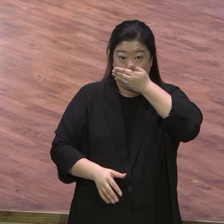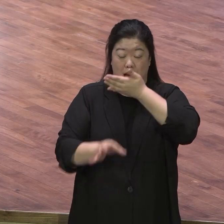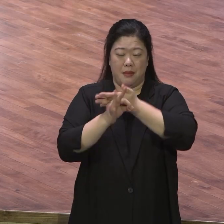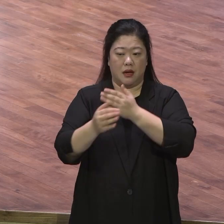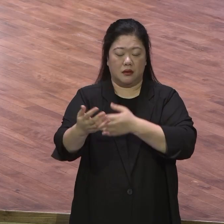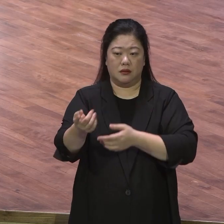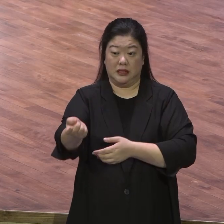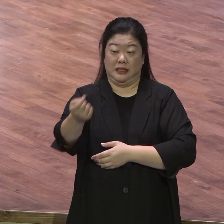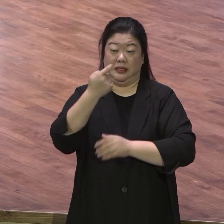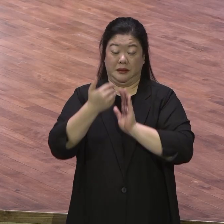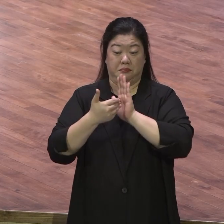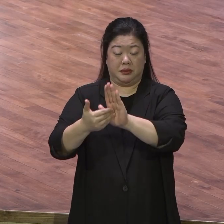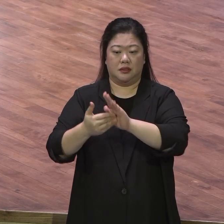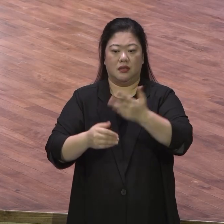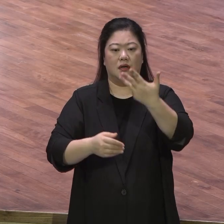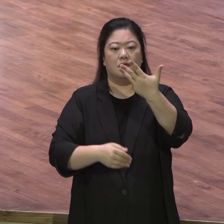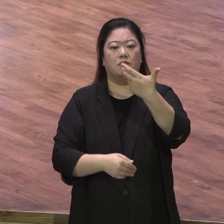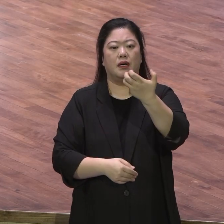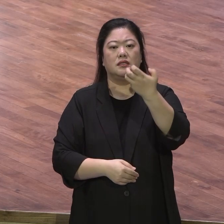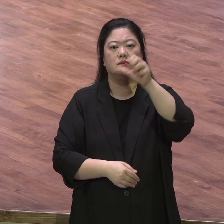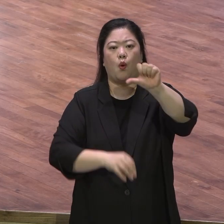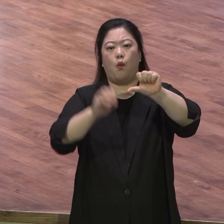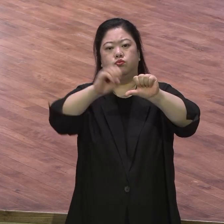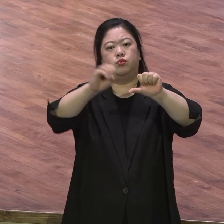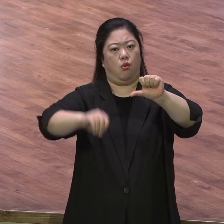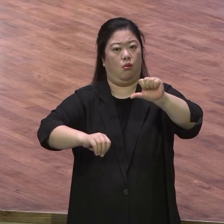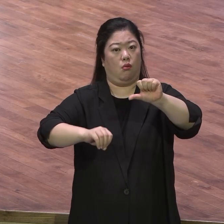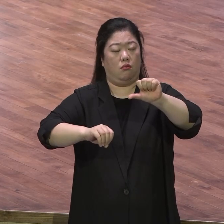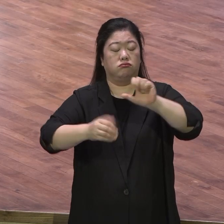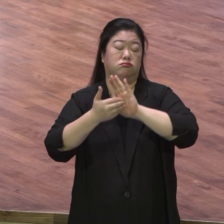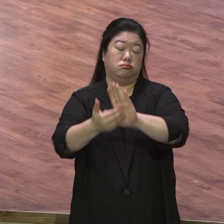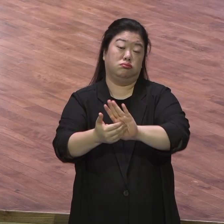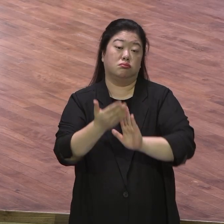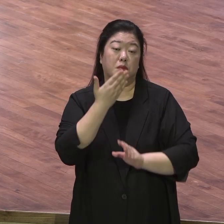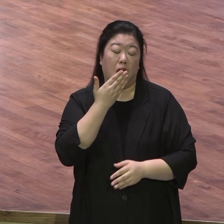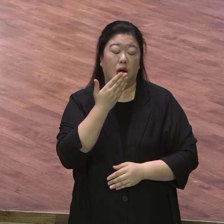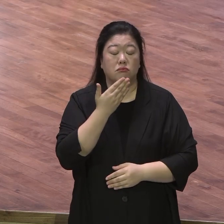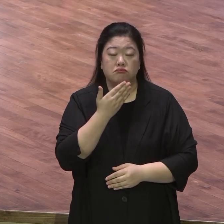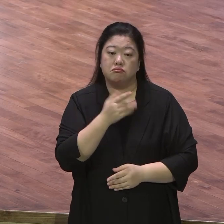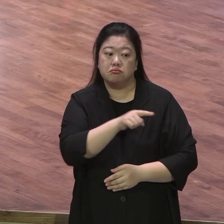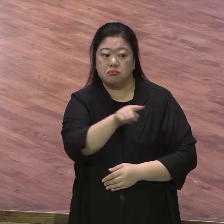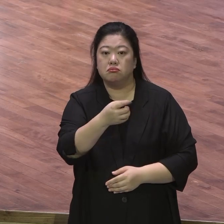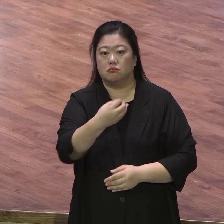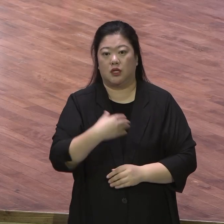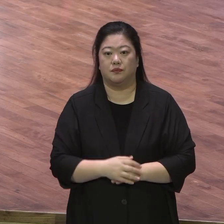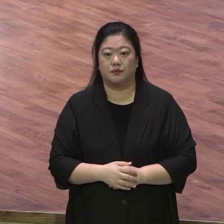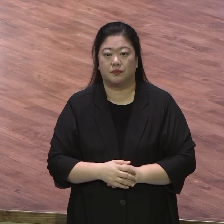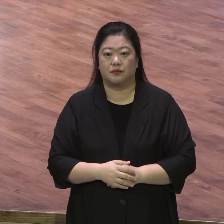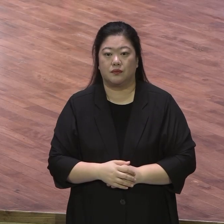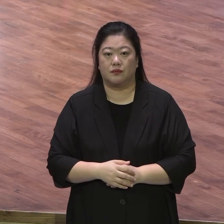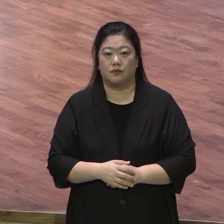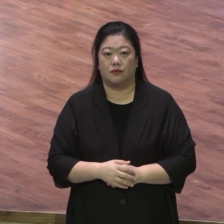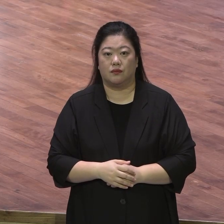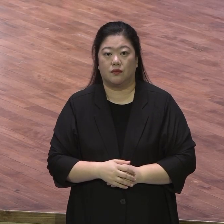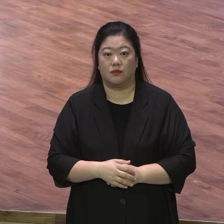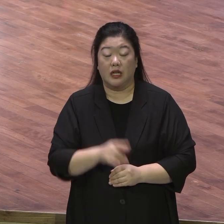예방할 수 있다 라고 전문가들은 말을 합니다 실제 마스크를 쓴 나라와